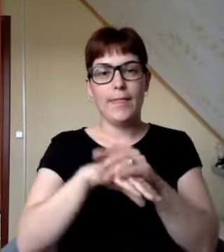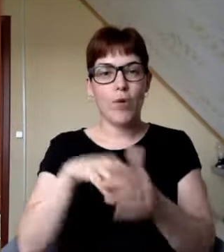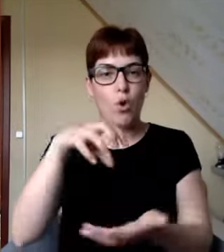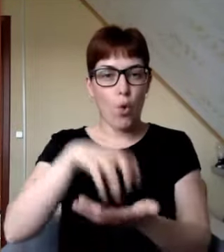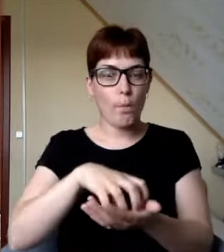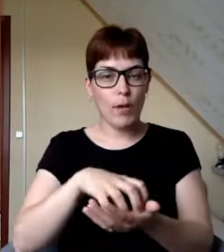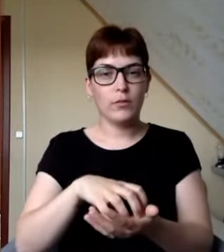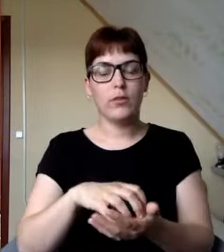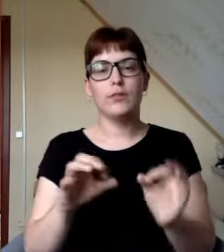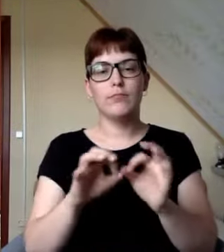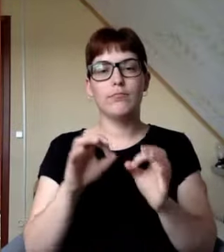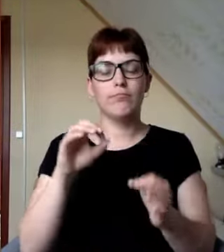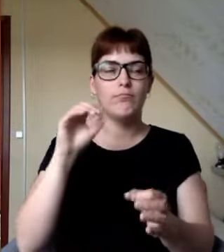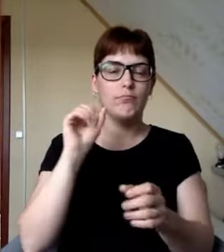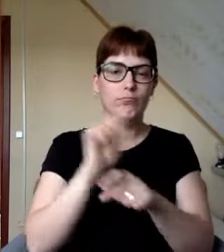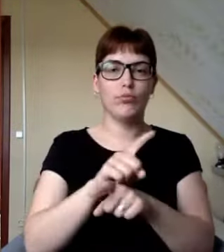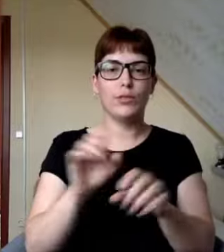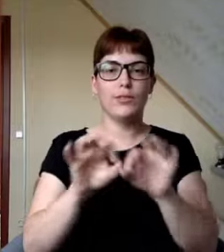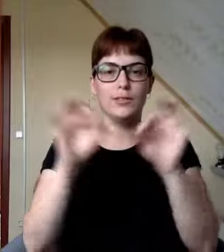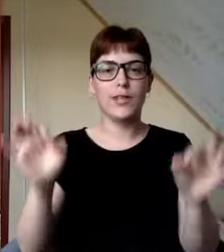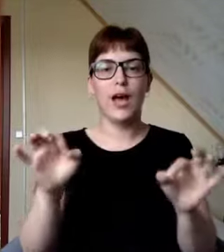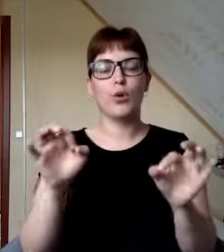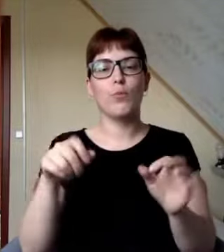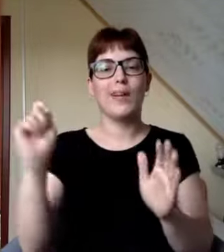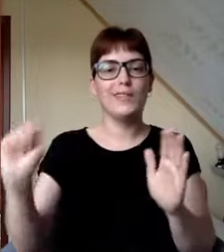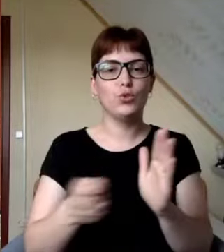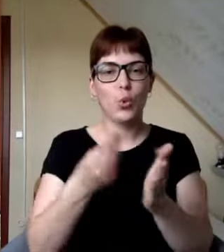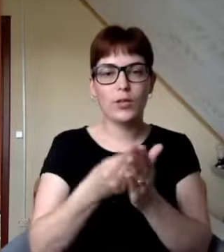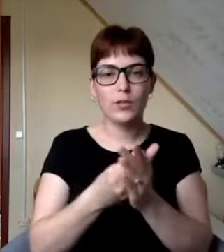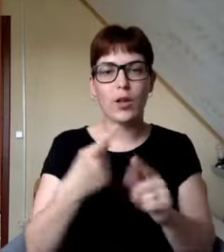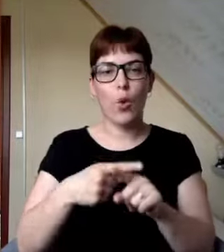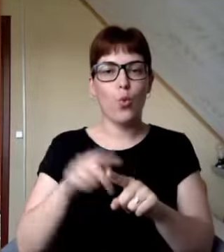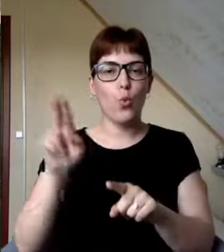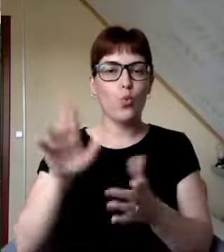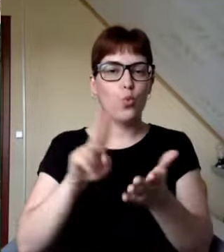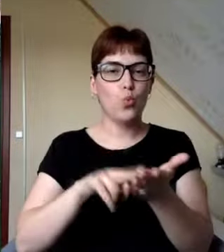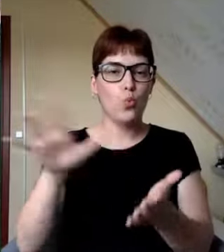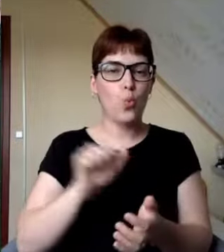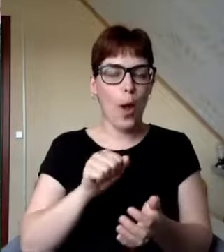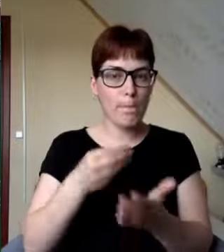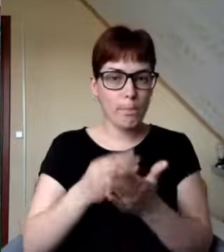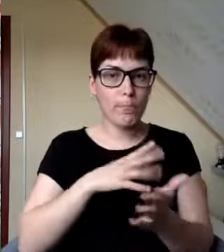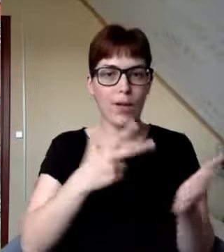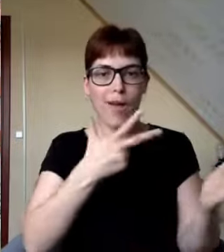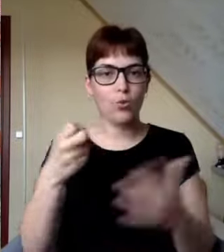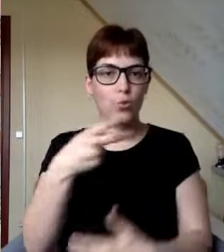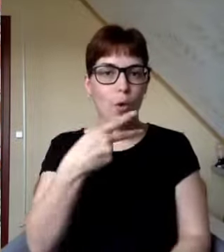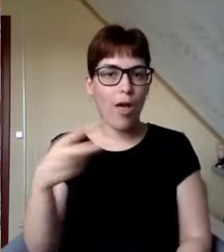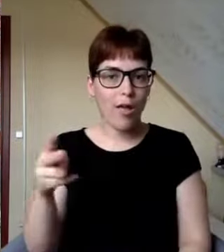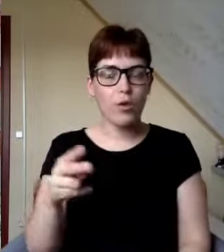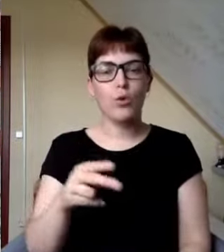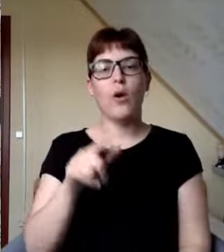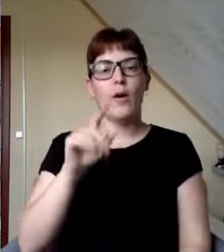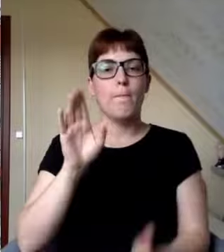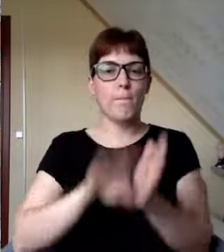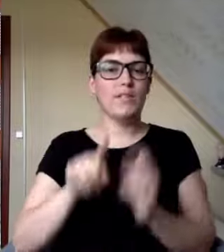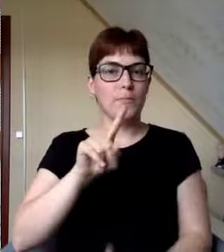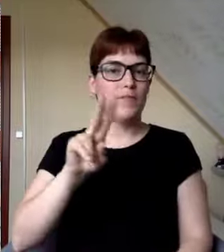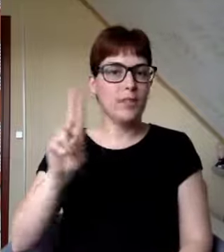nosacīto nomas maksu un izsolas sākuma cenu pašvaldība noteica 800 eiro bez pievienotās vērtības nodokļa